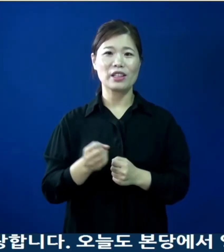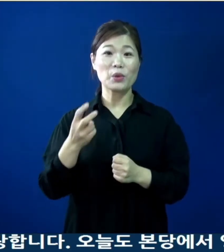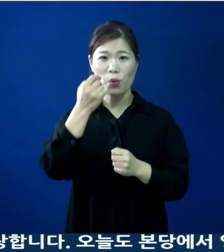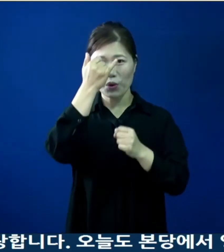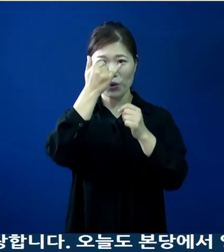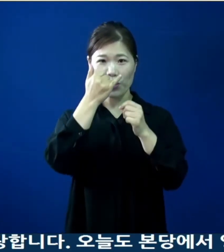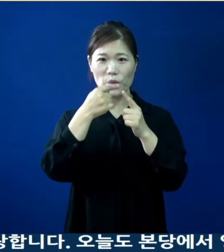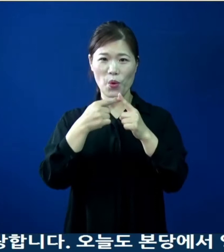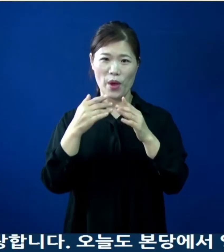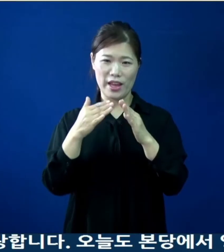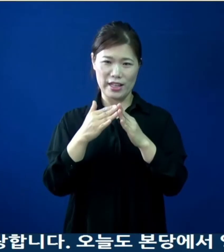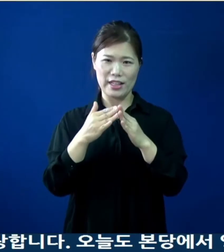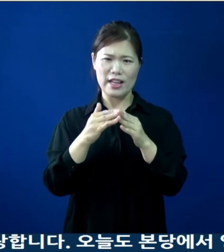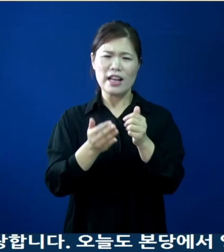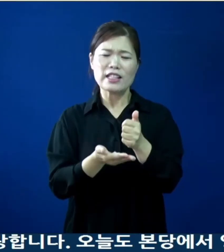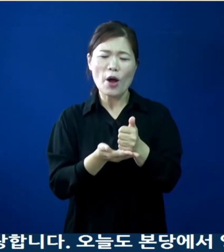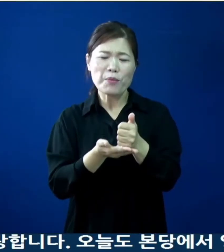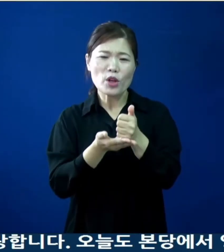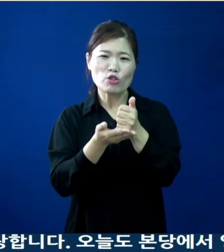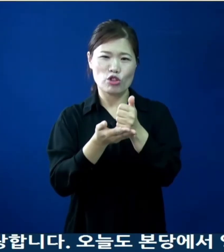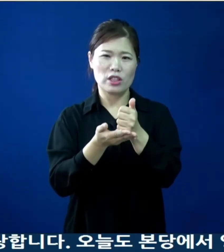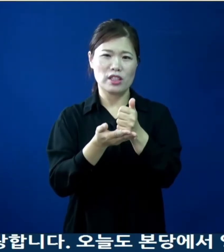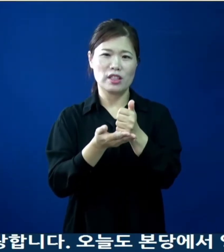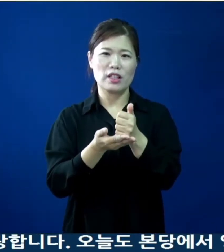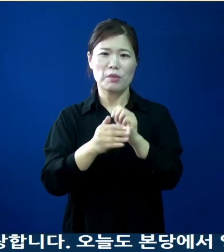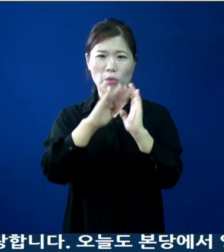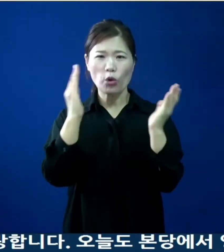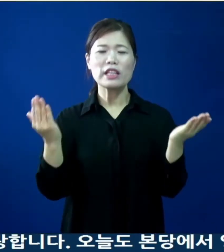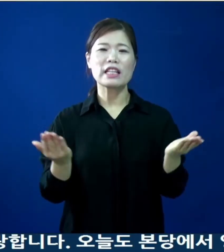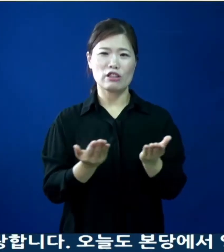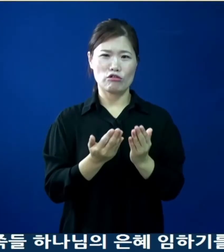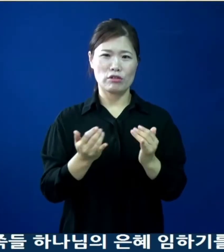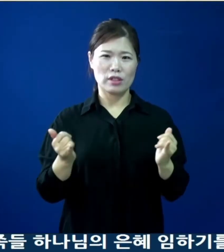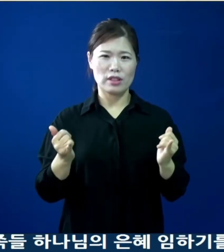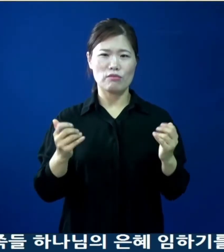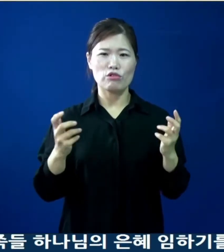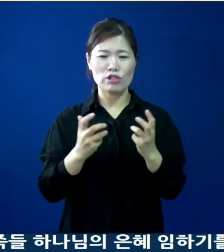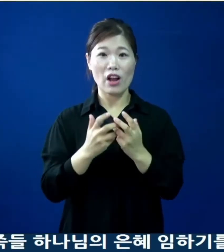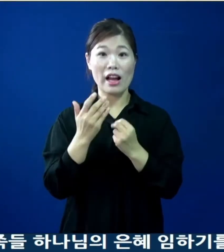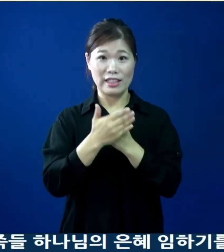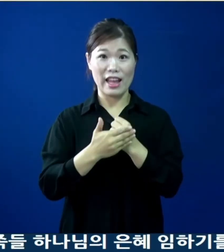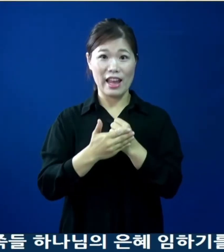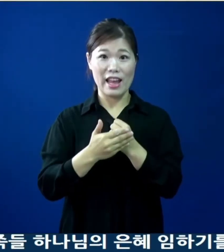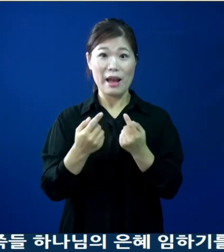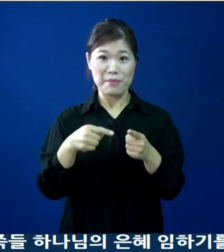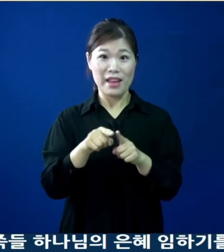섬겨주시는 모든 일꾼들, 또 주님의 풍성한 은혜가 함께하기를 소망합니다.